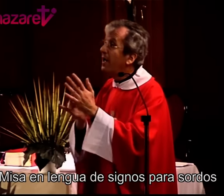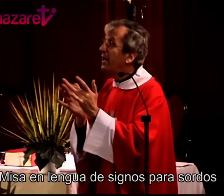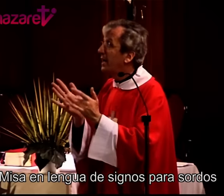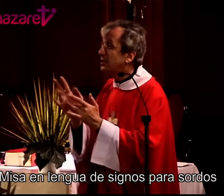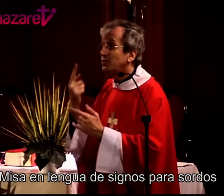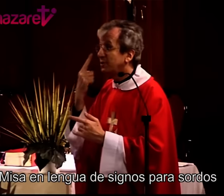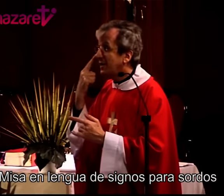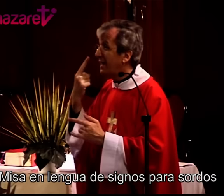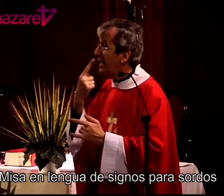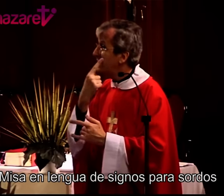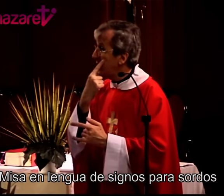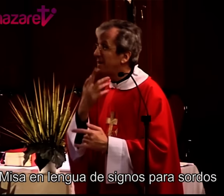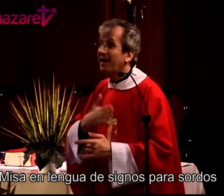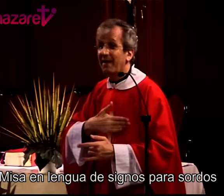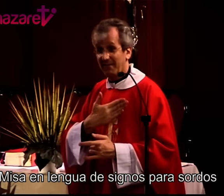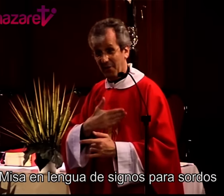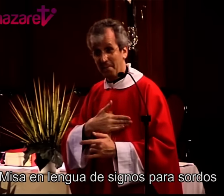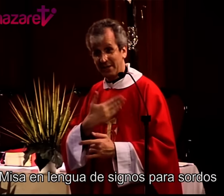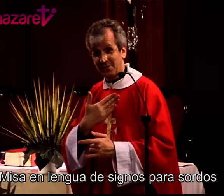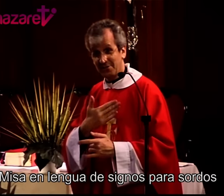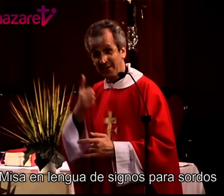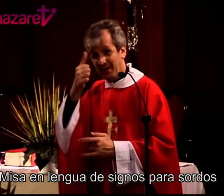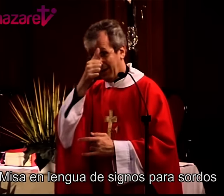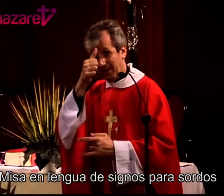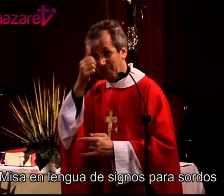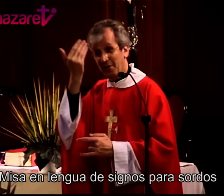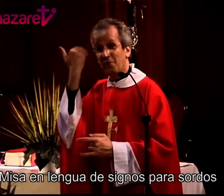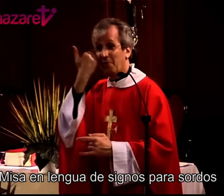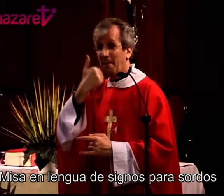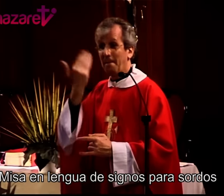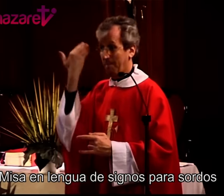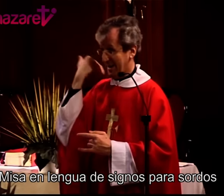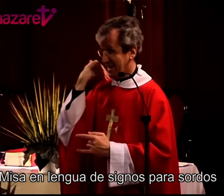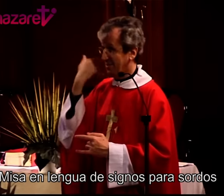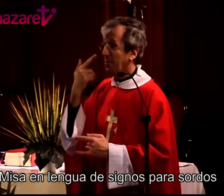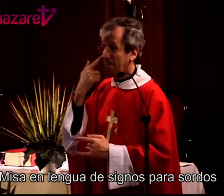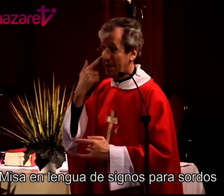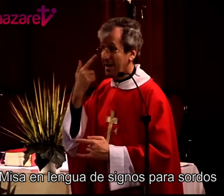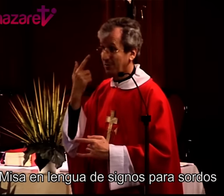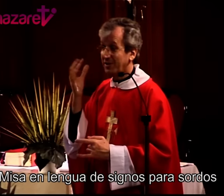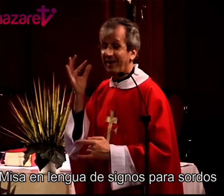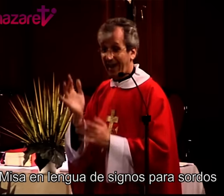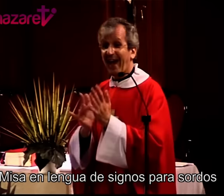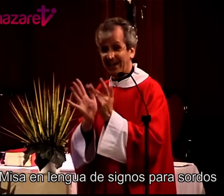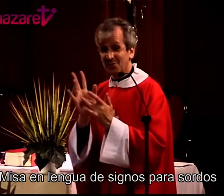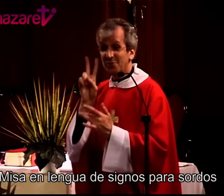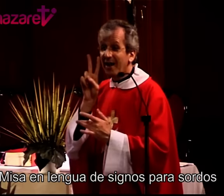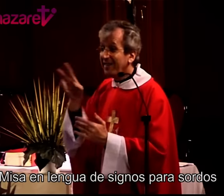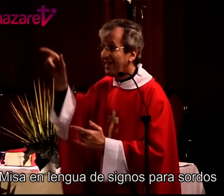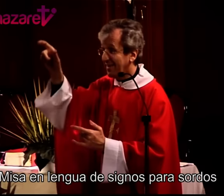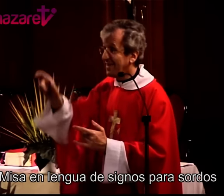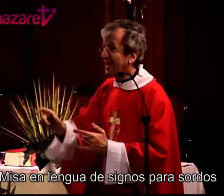perdón. Jesús tiene esa mirada de compasión que el domingo pasado veíamos en